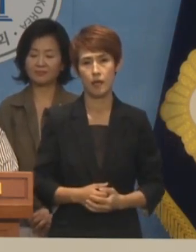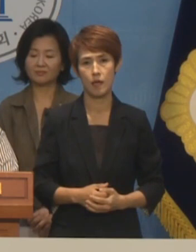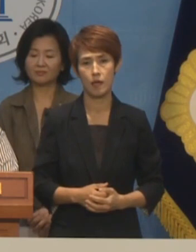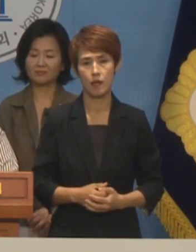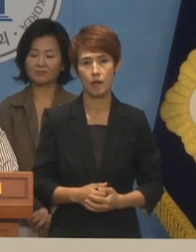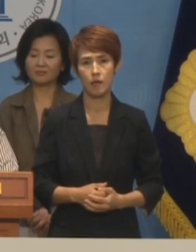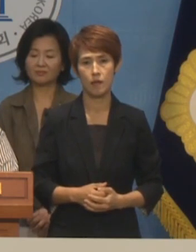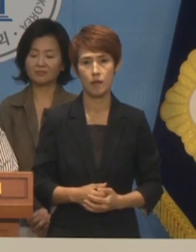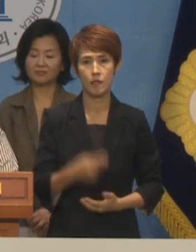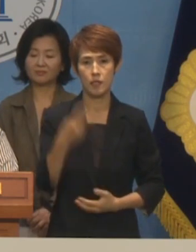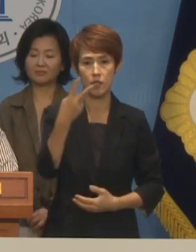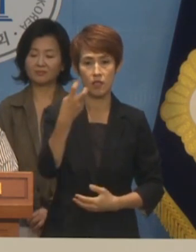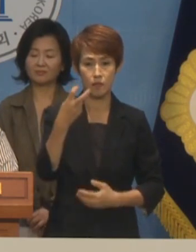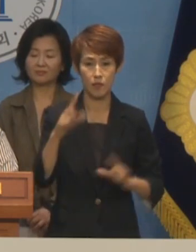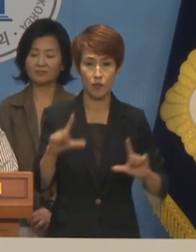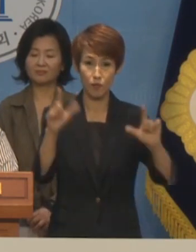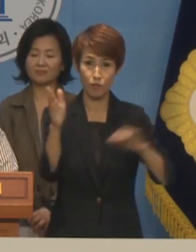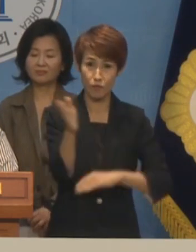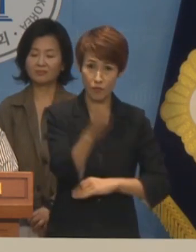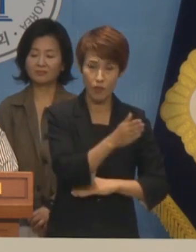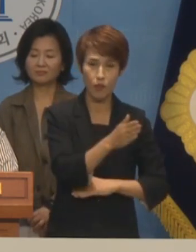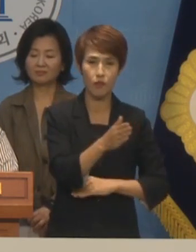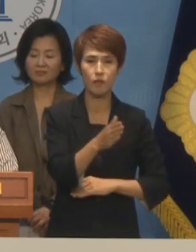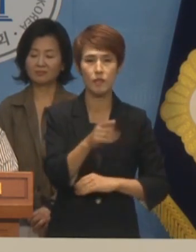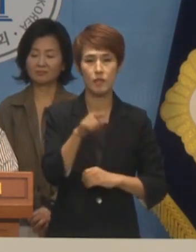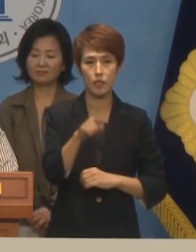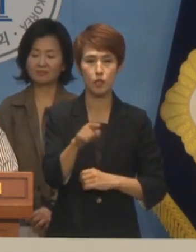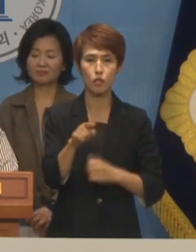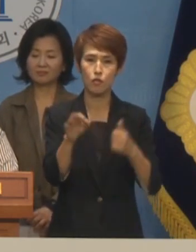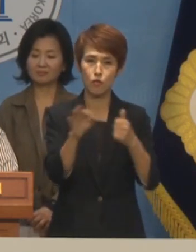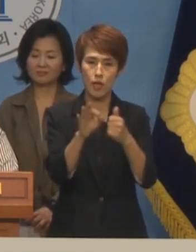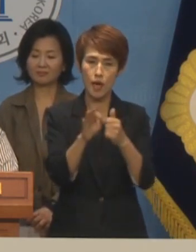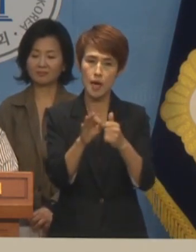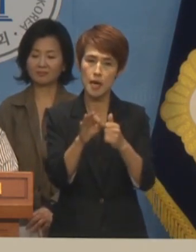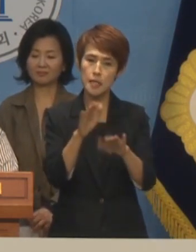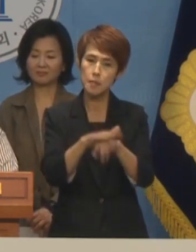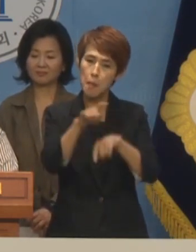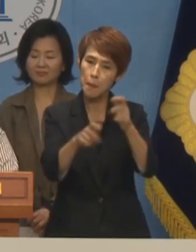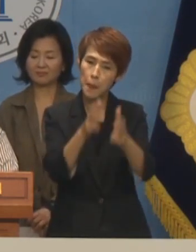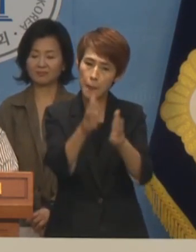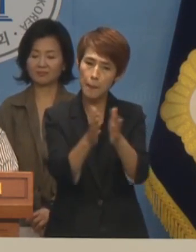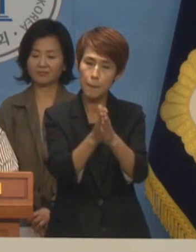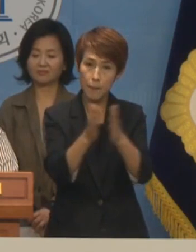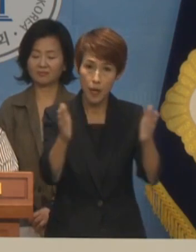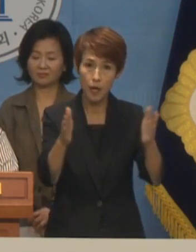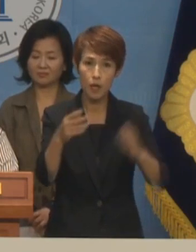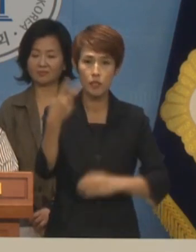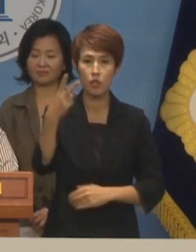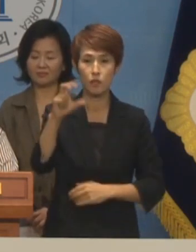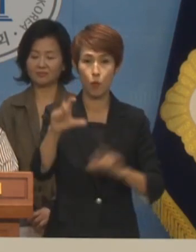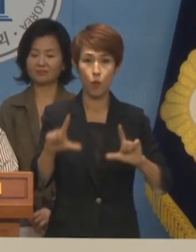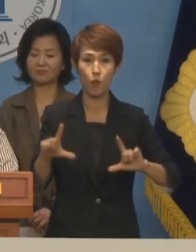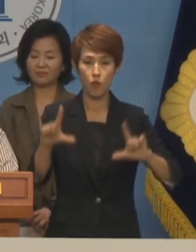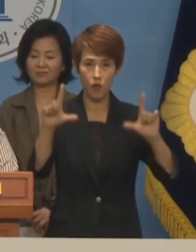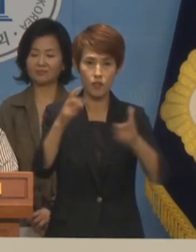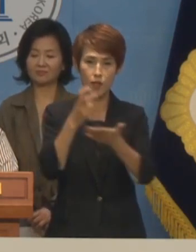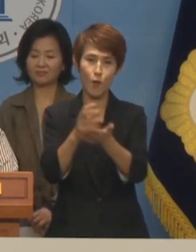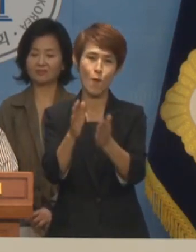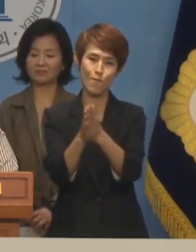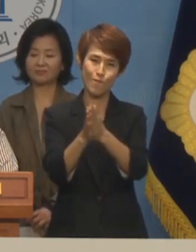기초하여 2022년부터 상병수당 시범사업을 실시하고 2025년 제도